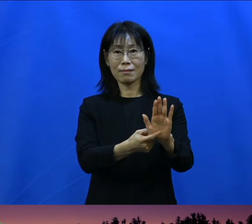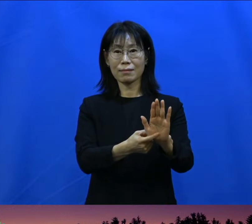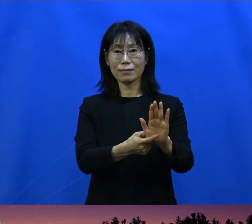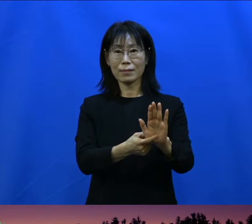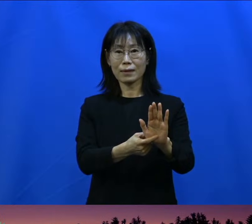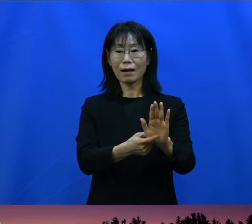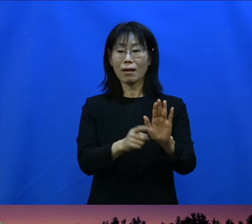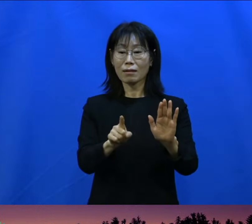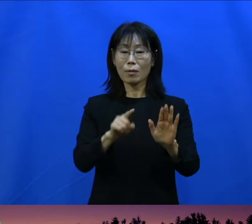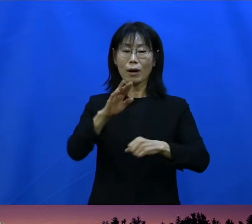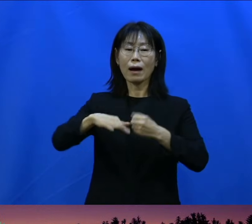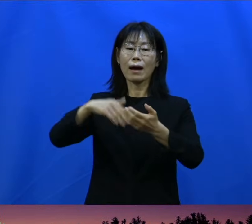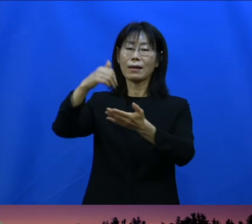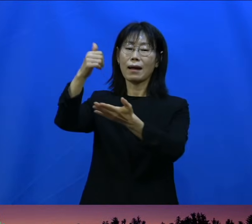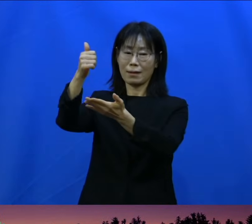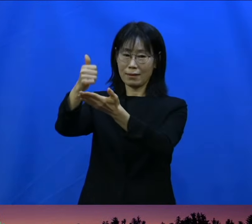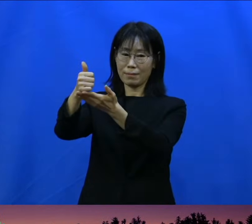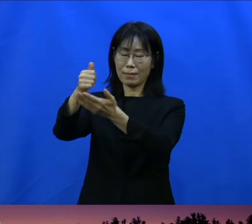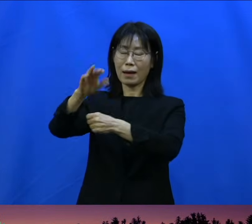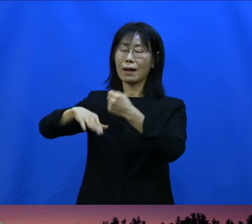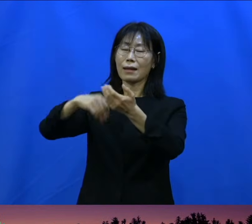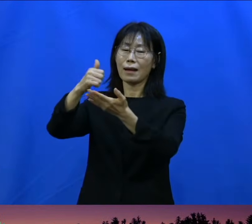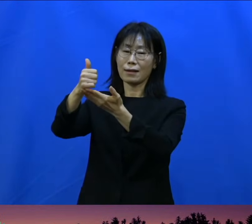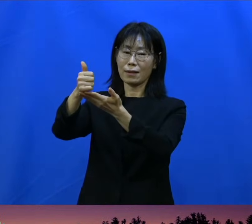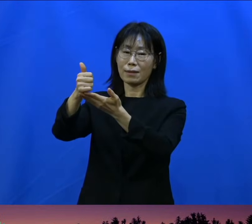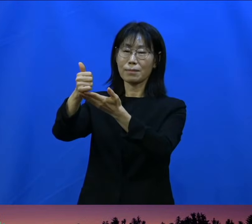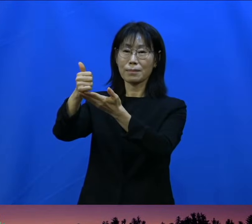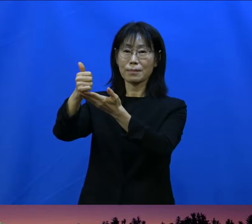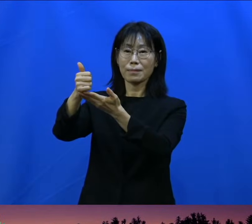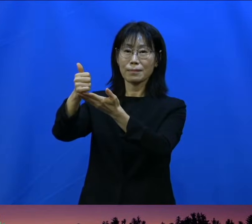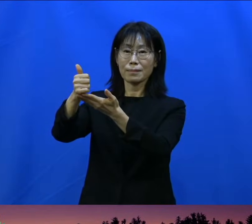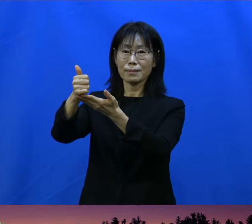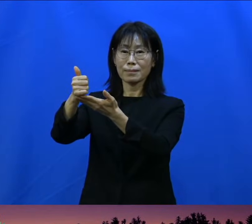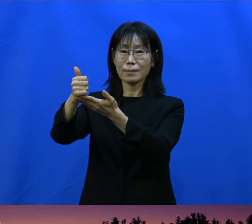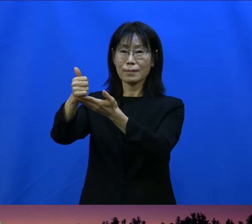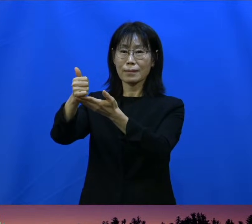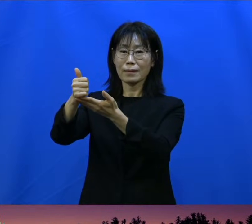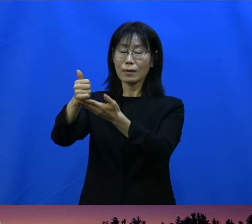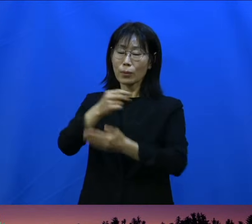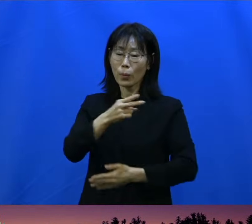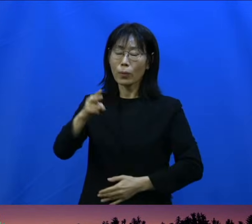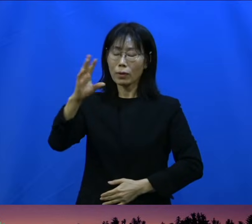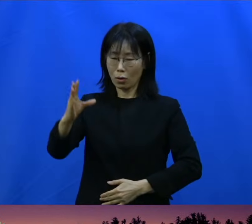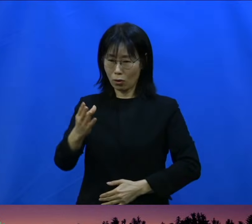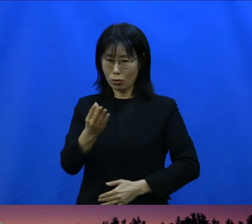그게 하나님의 본질이라는 겁니다. 하나님의 본질. 그